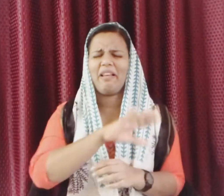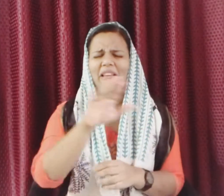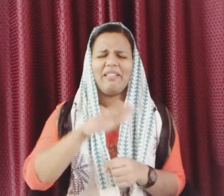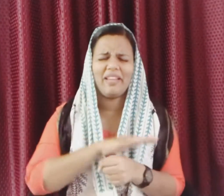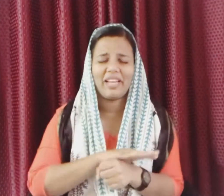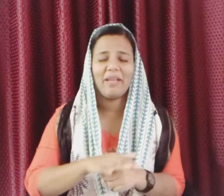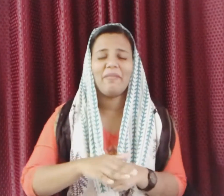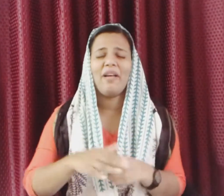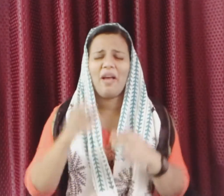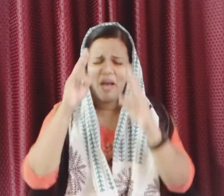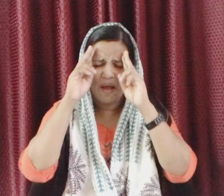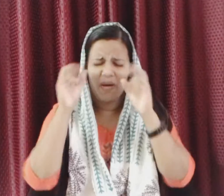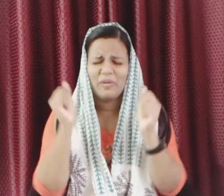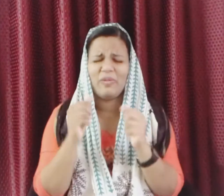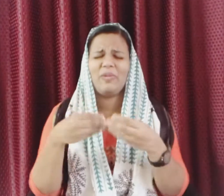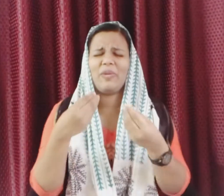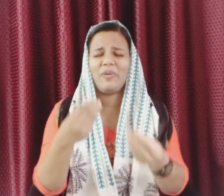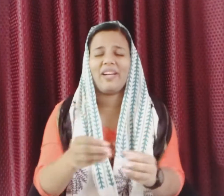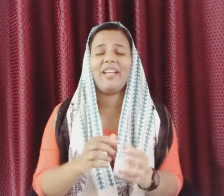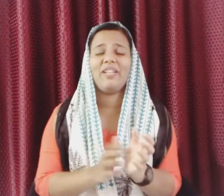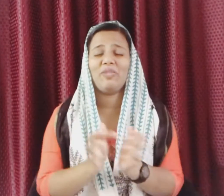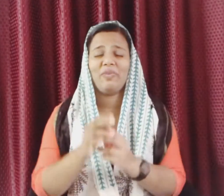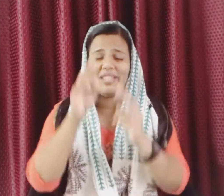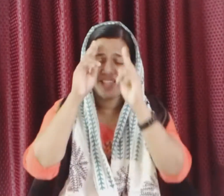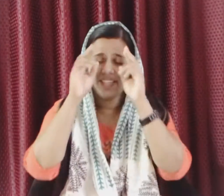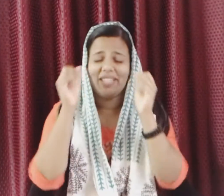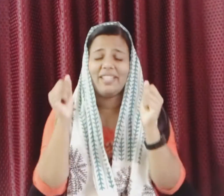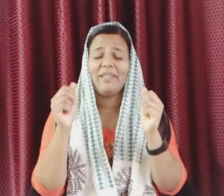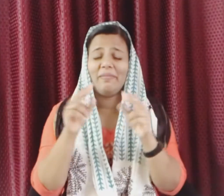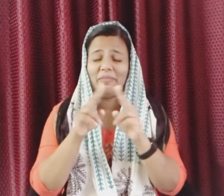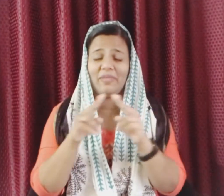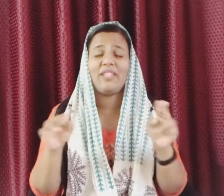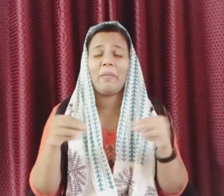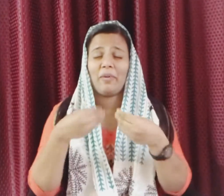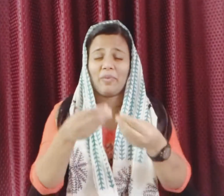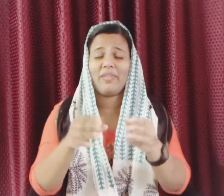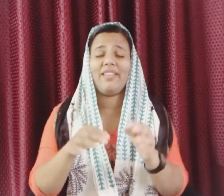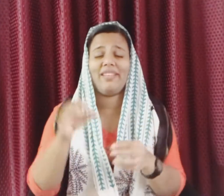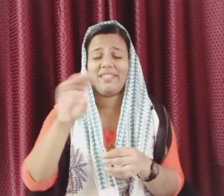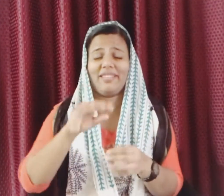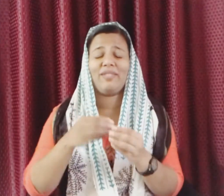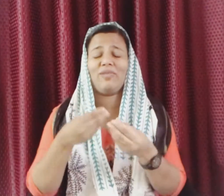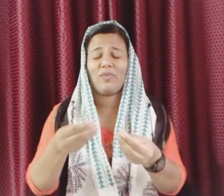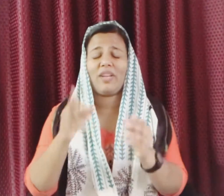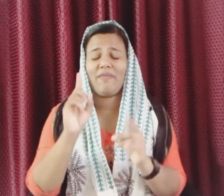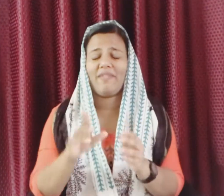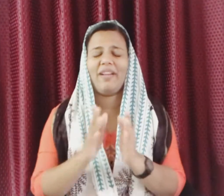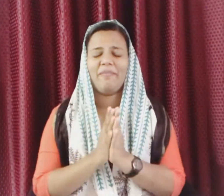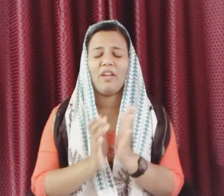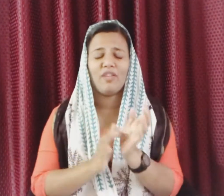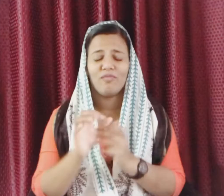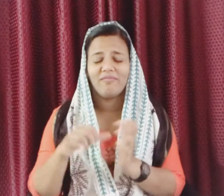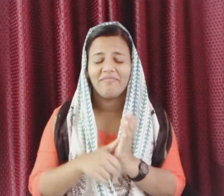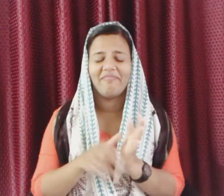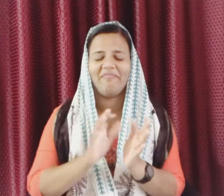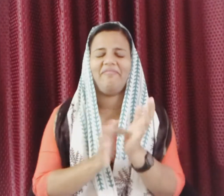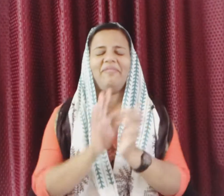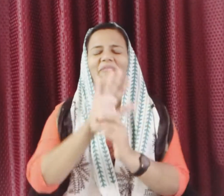കൊണ്ട് അവരെ നിറയ്ക്കണമേ, ആശ്വാസം കൊണ്ട് നിറയ്ക്കണമേ. അങ്ങയുടെ സമാധാനത്താൽ അവരെ നിറയ്ക്കുന്ന വൻ കൃപകൾക്കായിട്ട് ഞങ്ങൾ നന്ദി പറയുന്നു. ഒന്നും അങ്ങേക്ക്